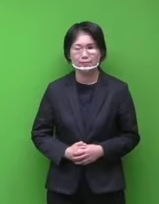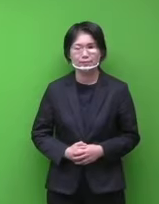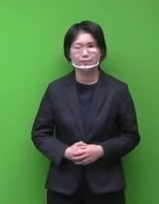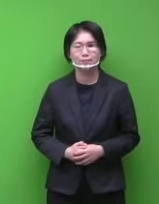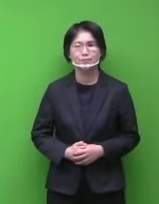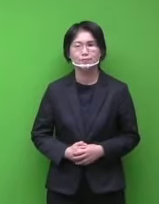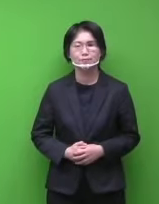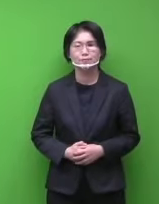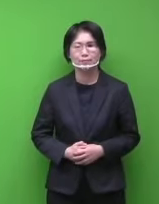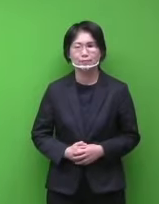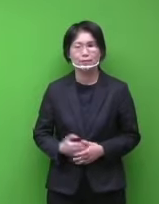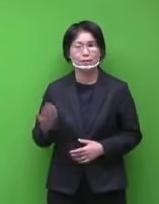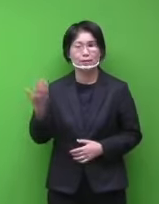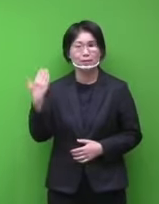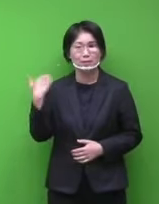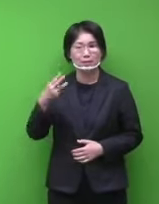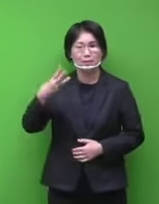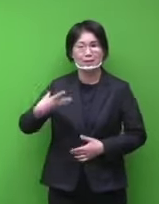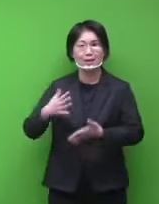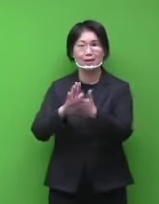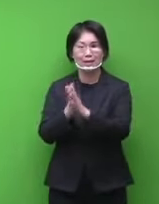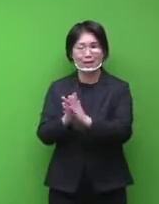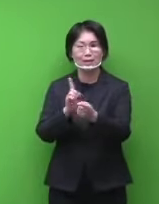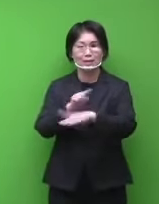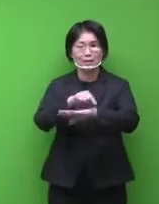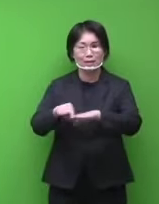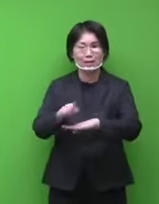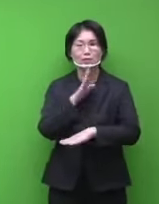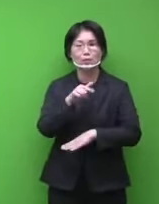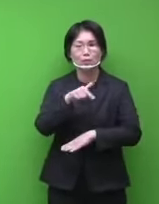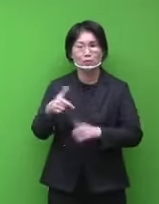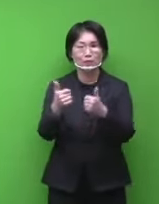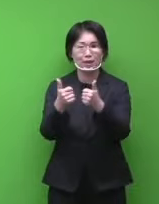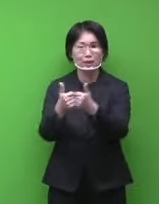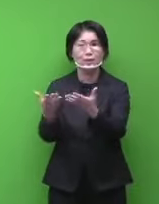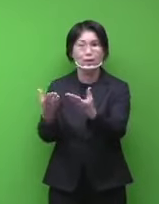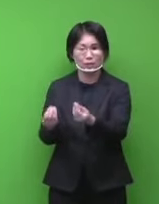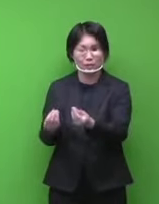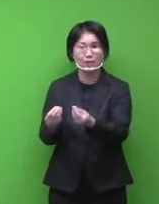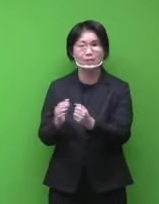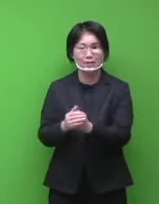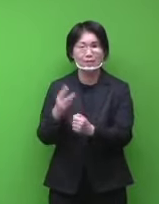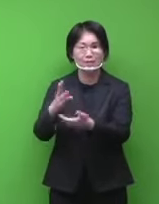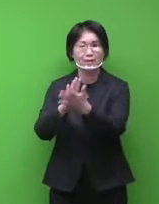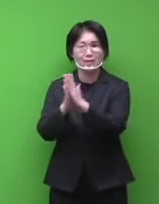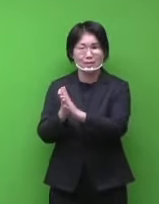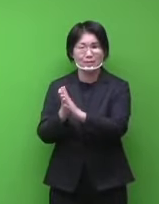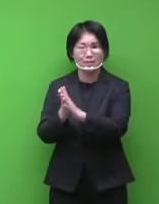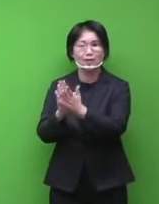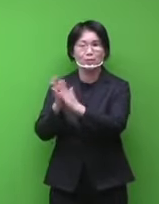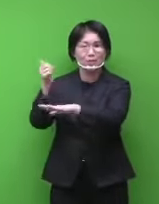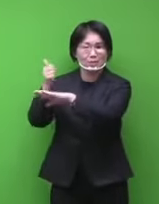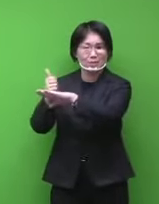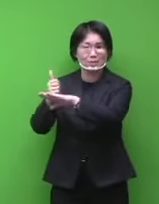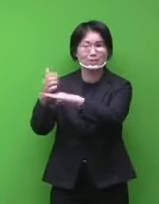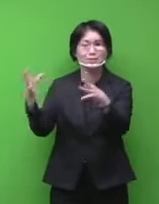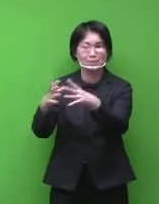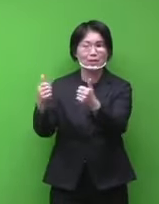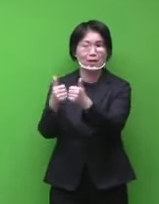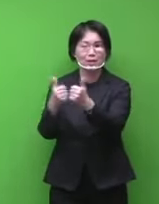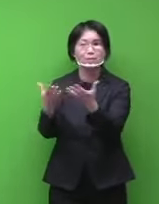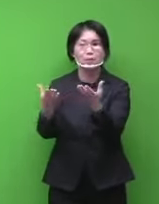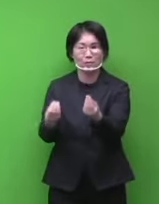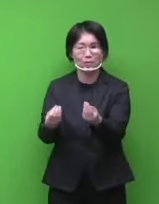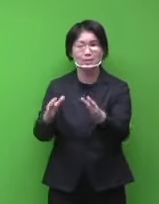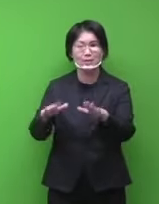はい、先ほど三重県の対策本部委員会合終わりまして、それから三県知事会議も終了いたし